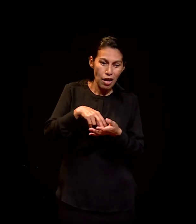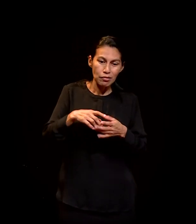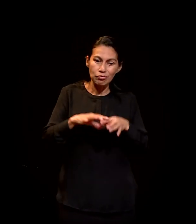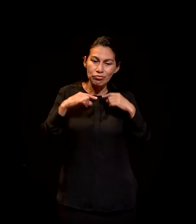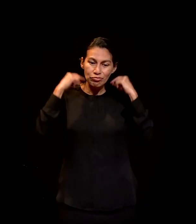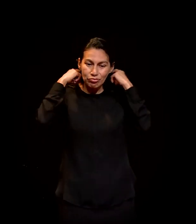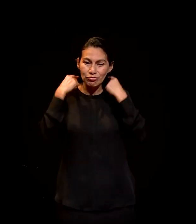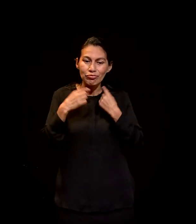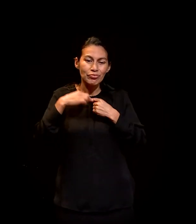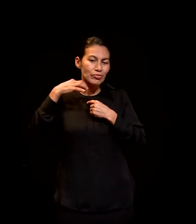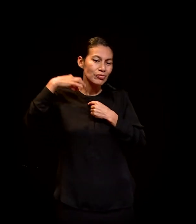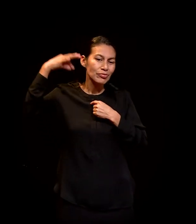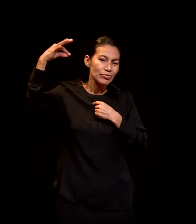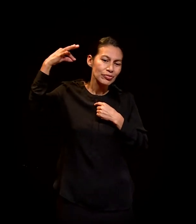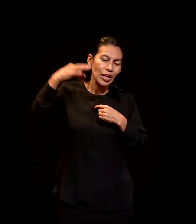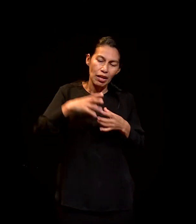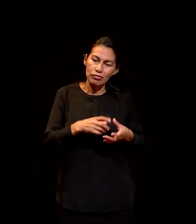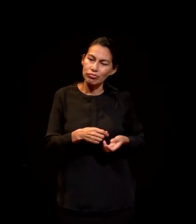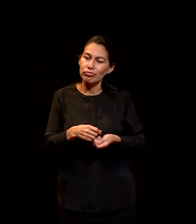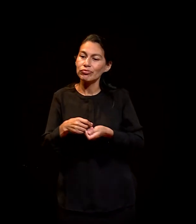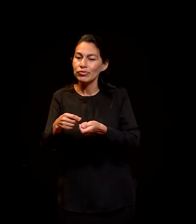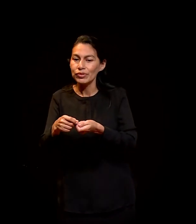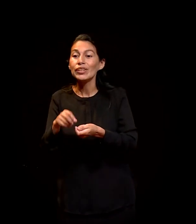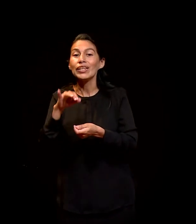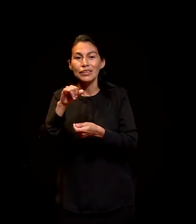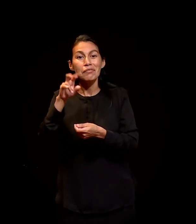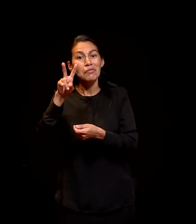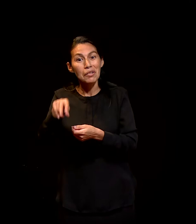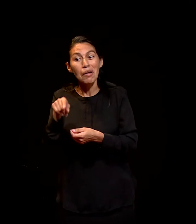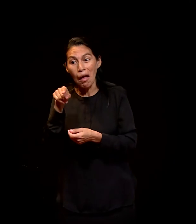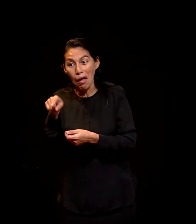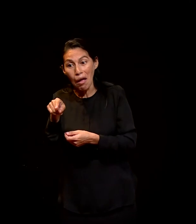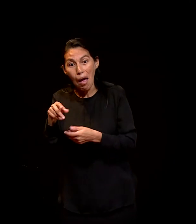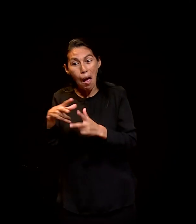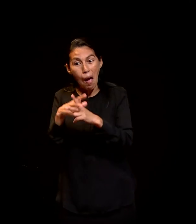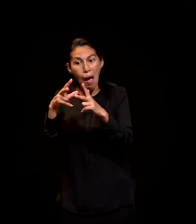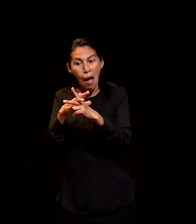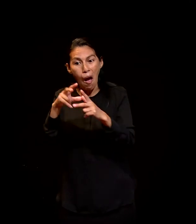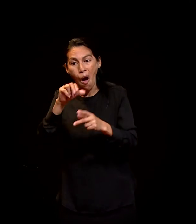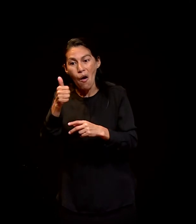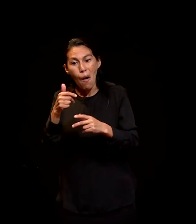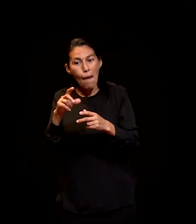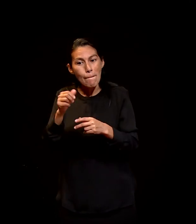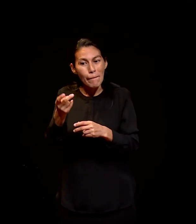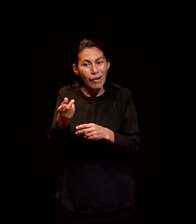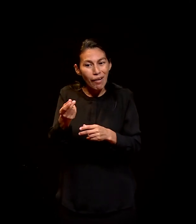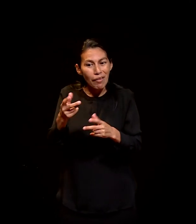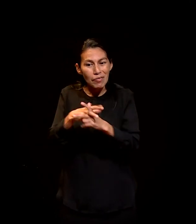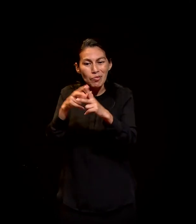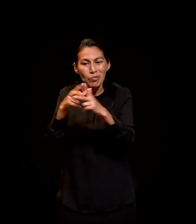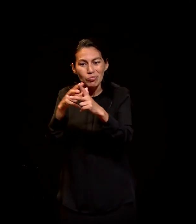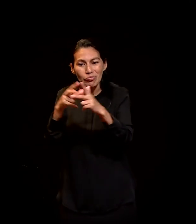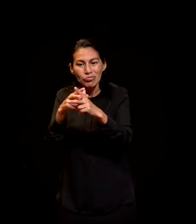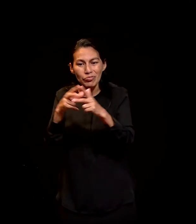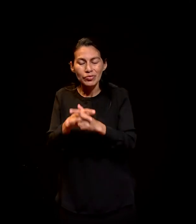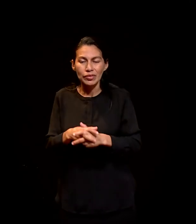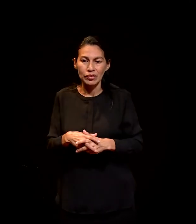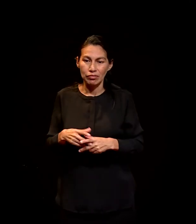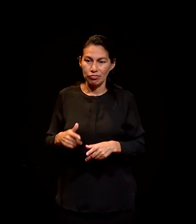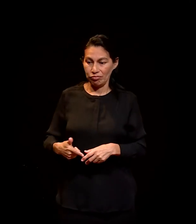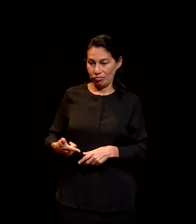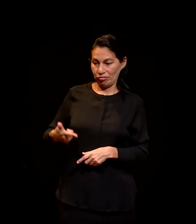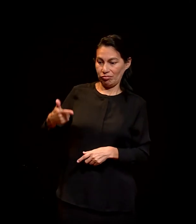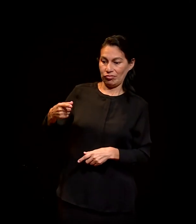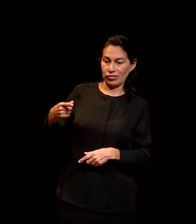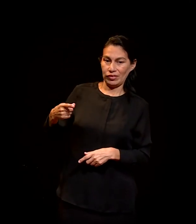correas y pues ahí fuimos por ellos y efectivamente estaban peleándose con otro perro el grandote ahí el él es muy